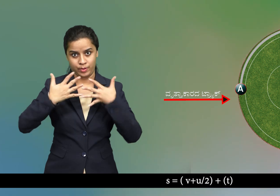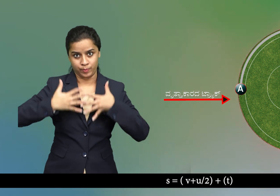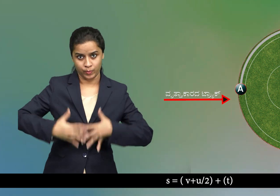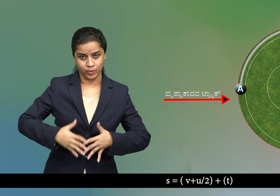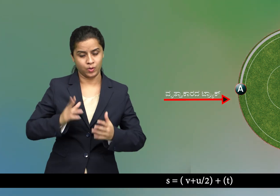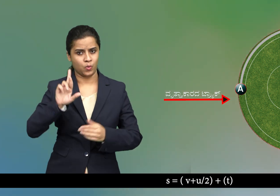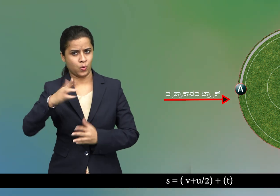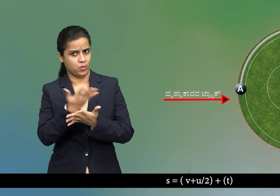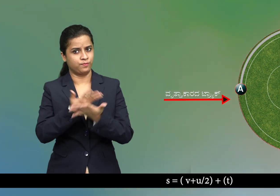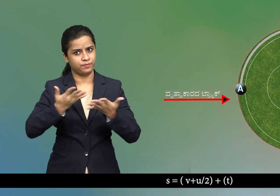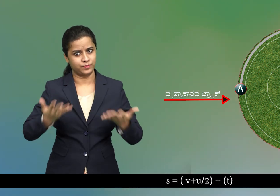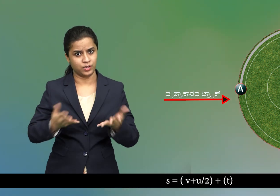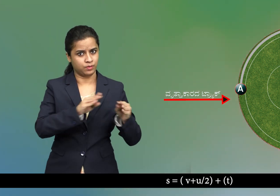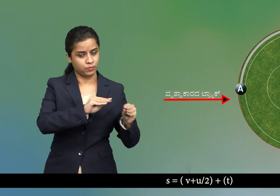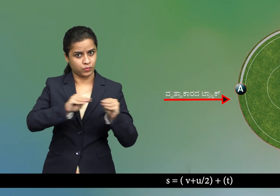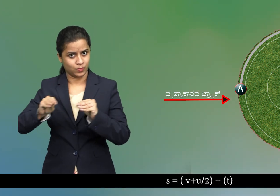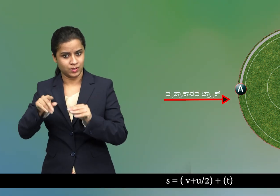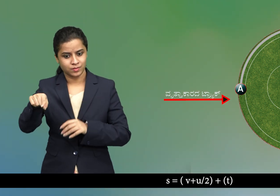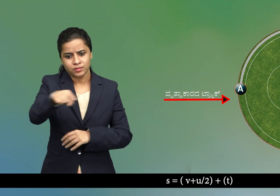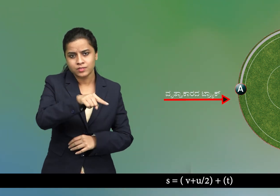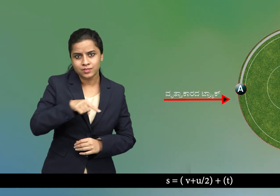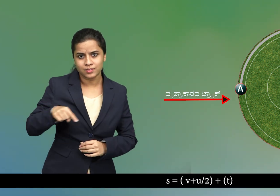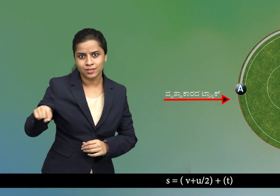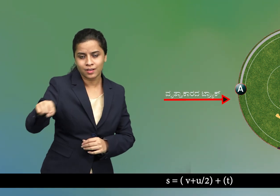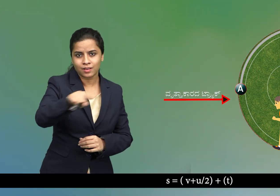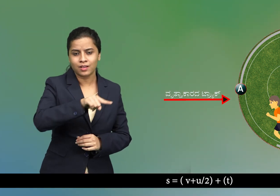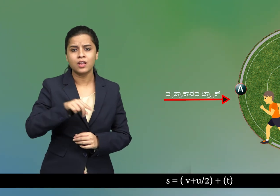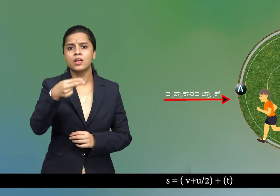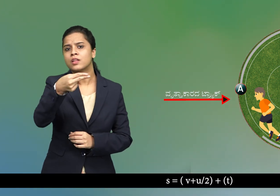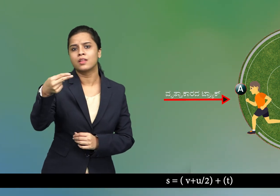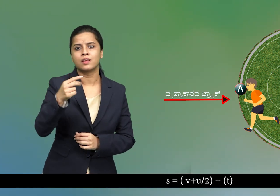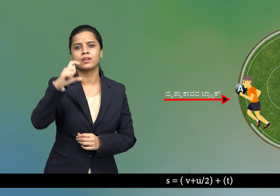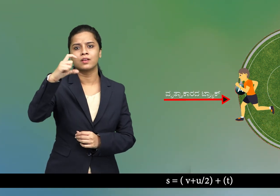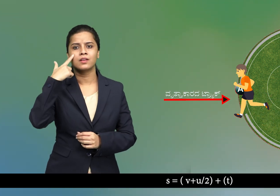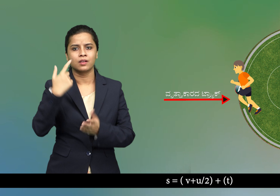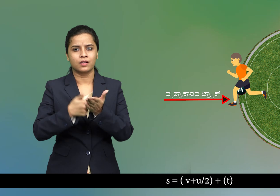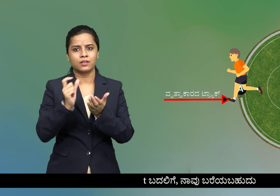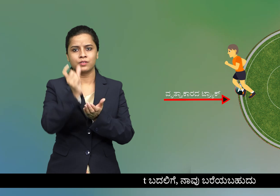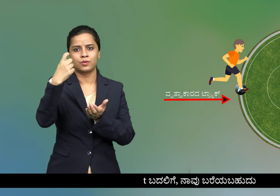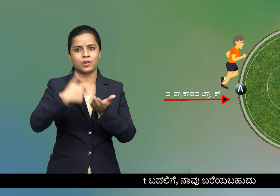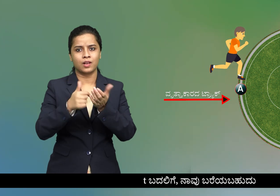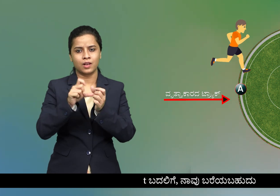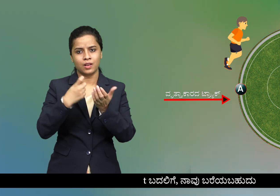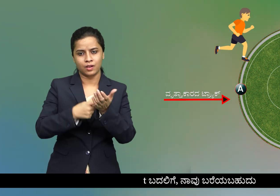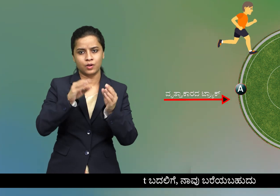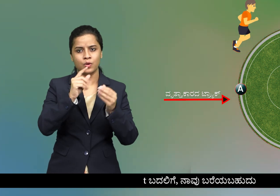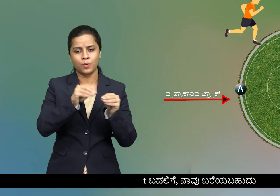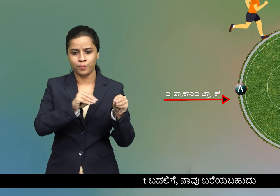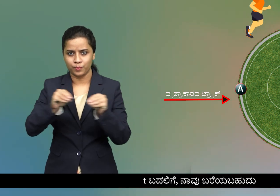ಎಸ್ ಈಸ್ ಈಕ್ವಲ್ ಟು ಮಾಡ್ಯುಲಸ್ ಆಫ್ ವಿ ಪ್ಲಸ್ ಯು ಡಿವೈಡೆಡ್ ಬೈ 2 ಇಂಟು ಟಿ. ಟಿ ಬದಲಿಗೆ ನಾವು ಬರೆಯಬಹುದು